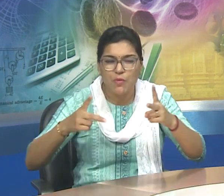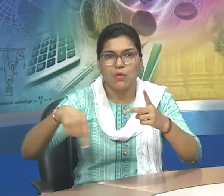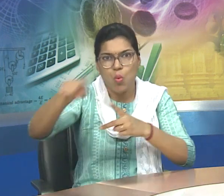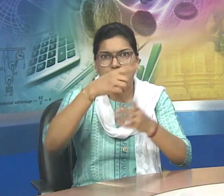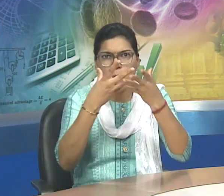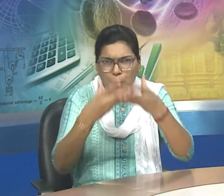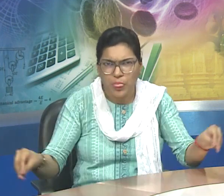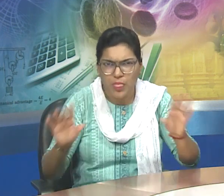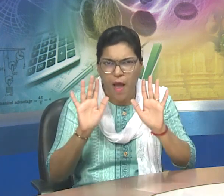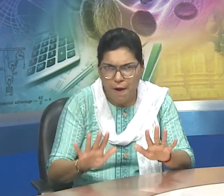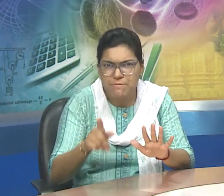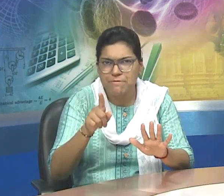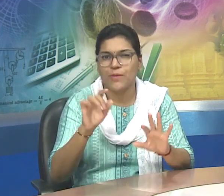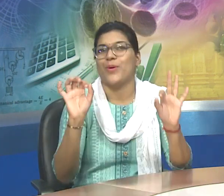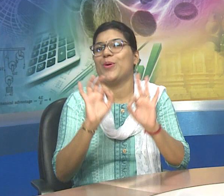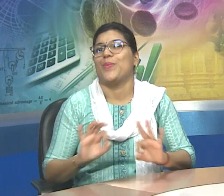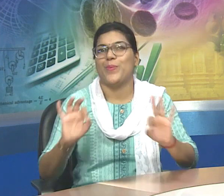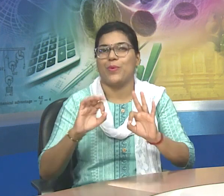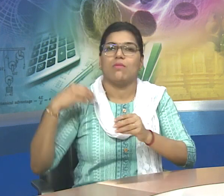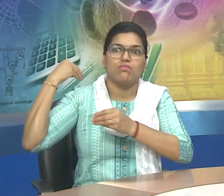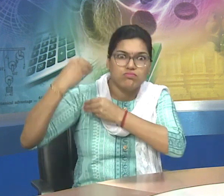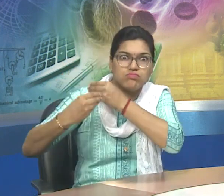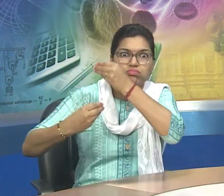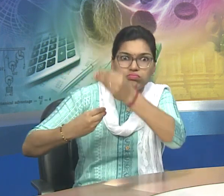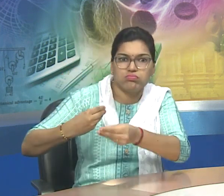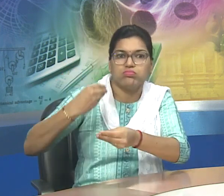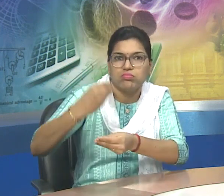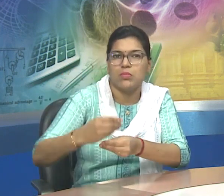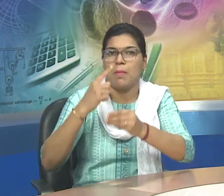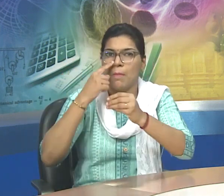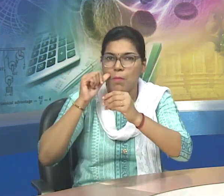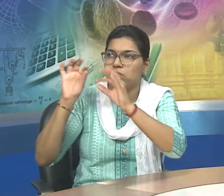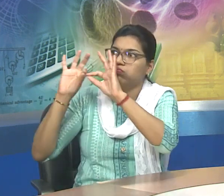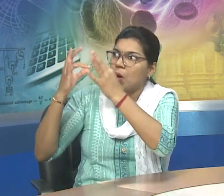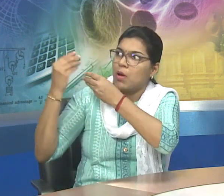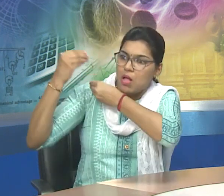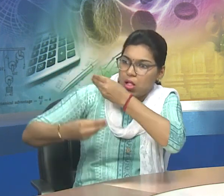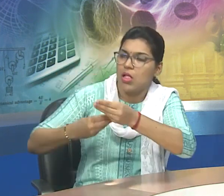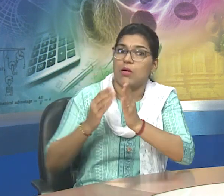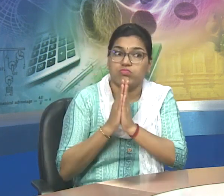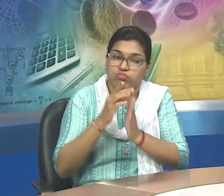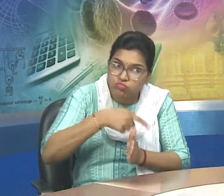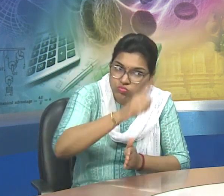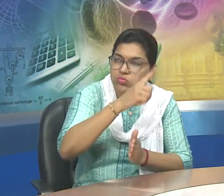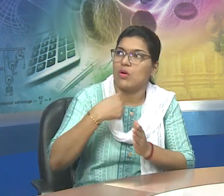सांस्कृतिक आदतें ख़त्म नहीं होती हैं, वो एक जनरेशन से अगली जनरेशन आगे बढ़ती रहती